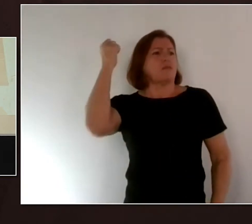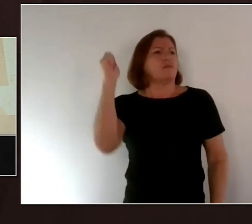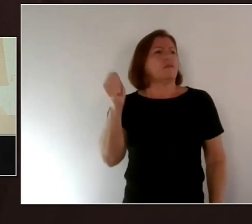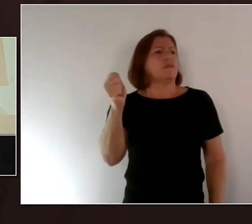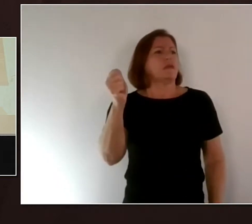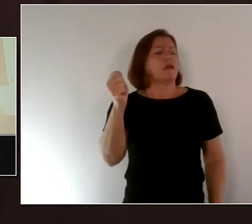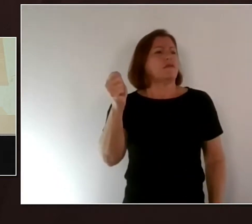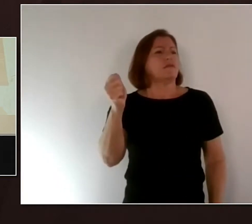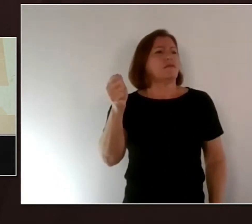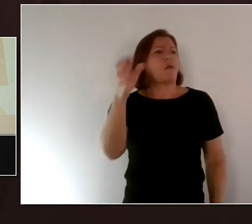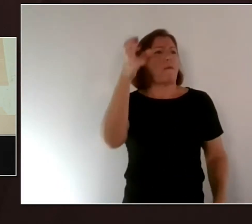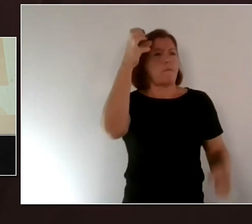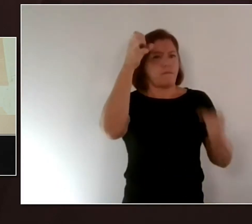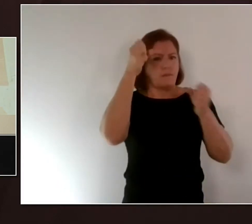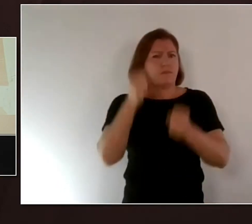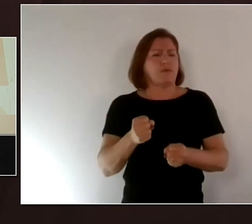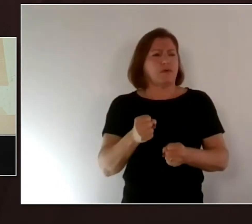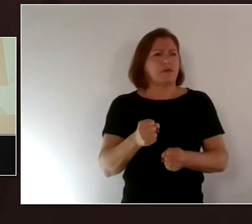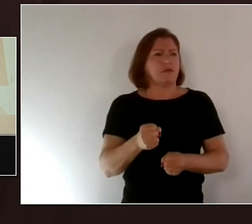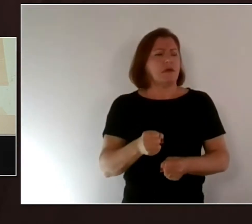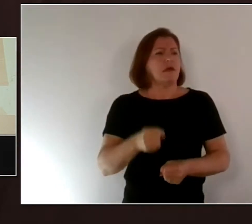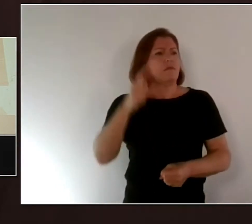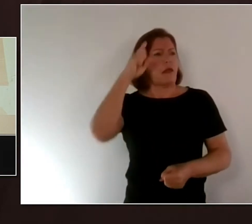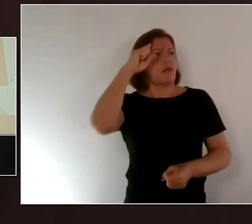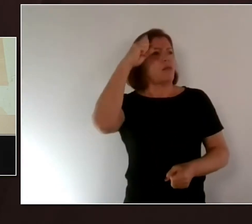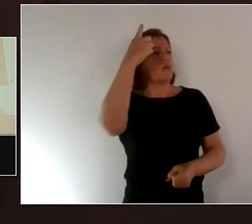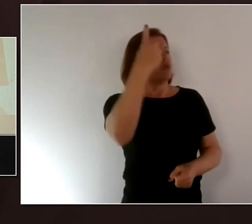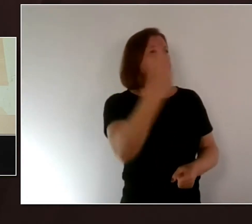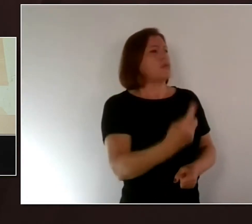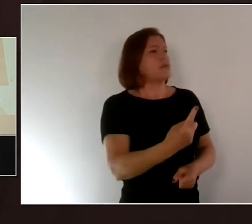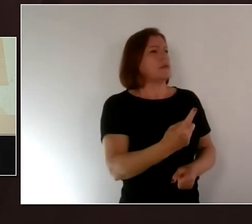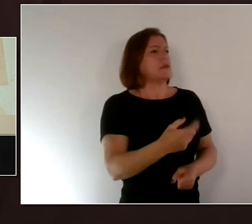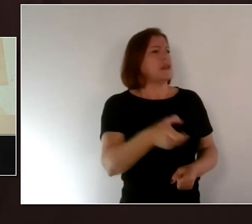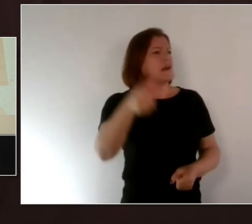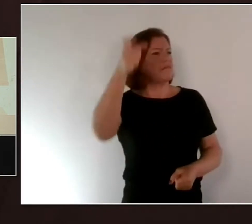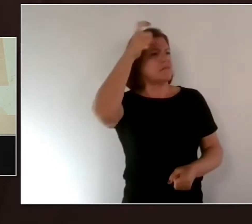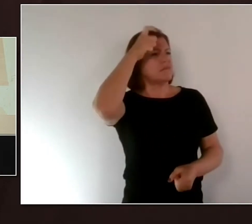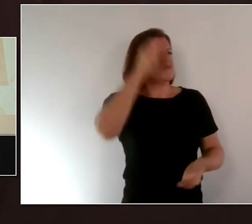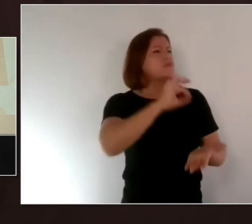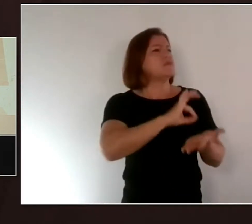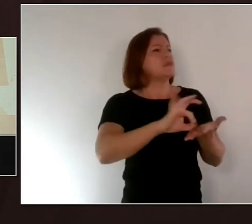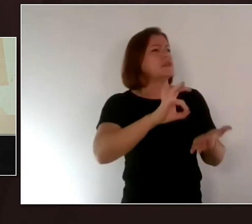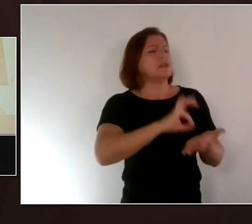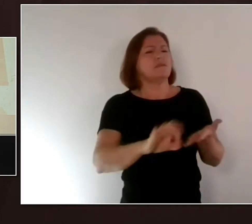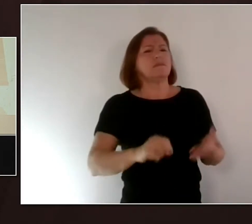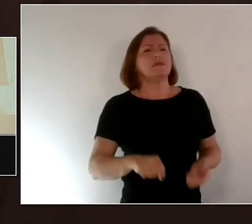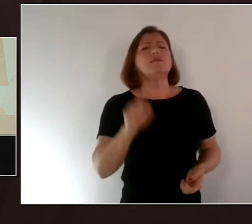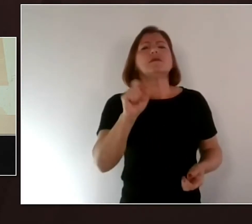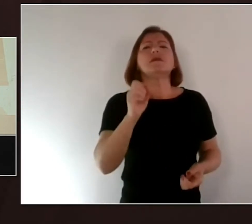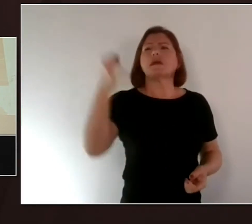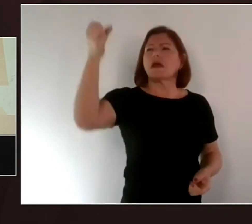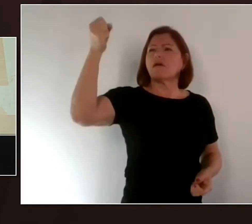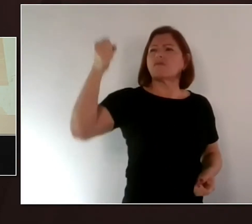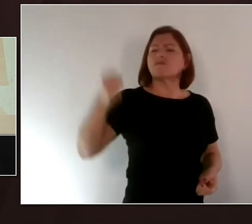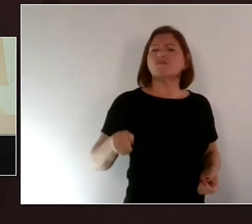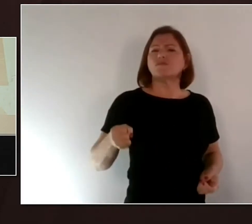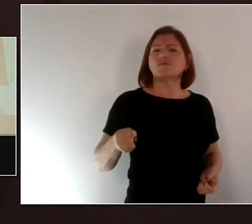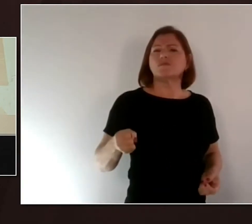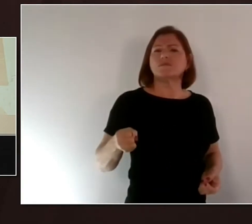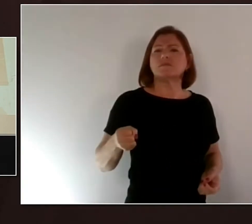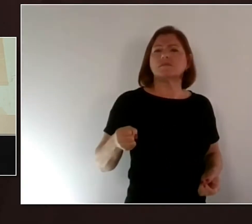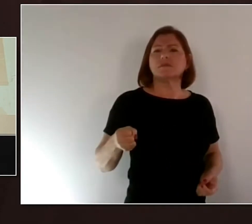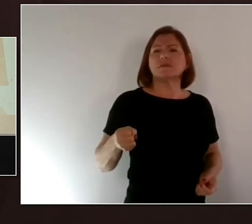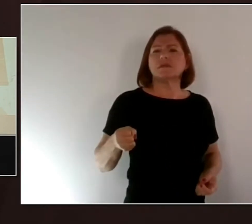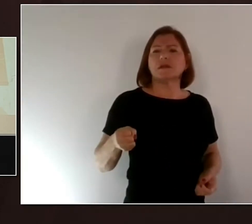domina entre os teus inimigos. Quem é o cetro do seu poder que Deus Pai enviou para o